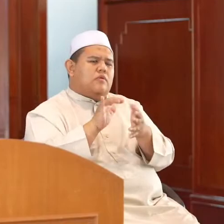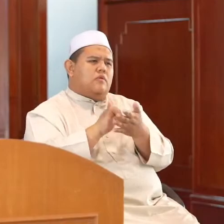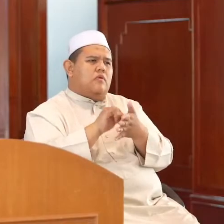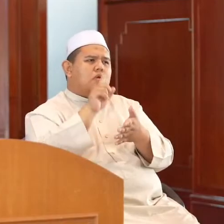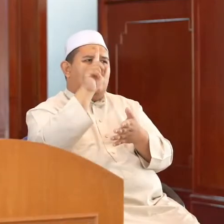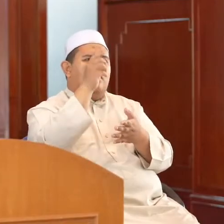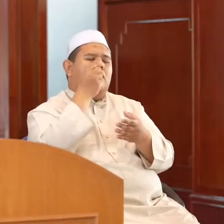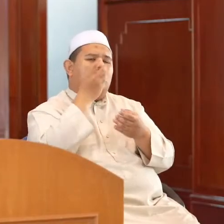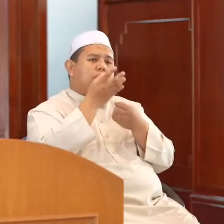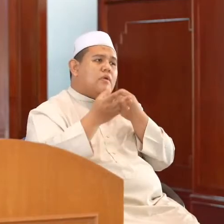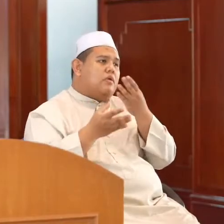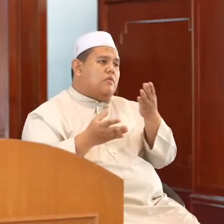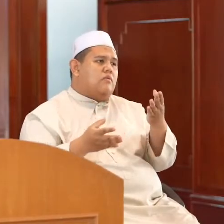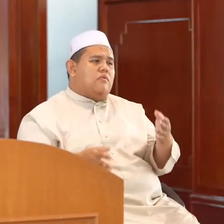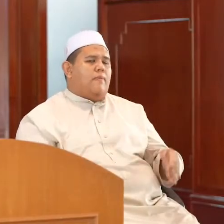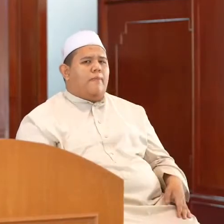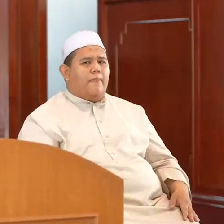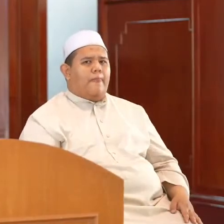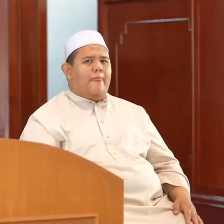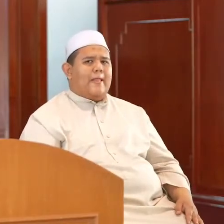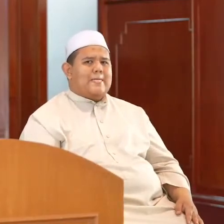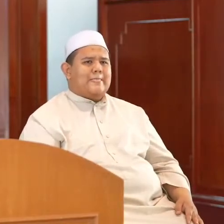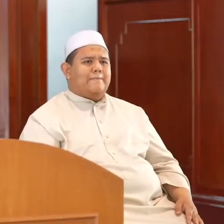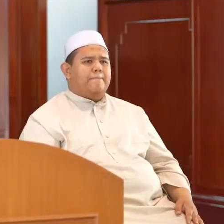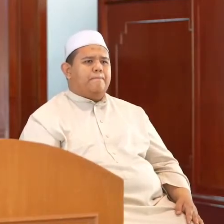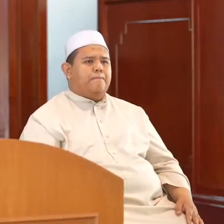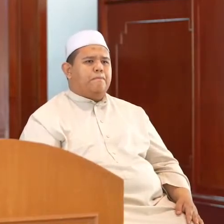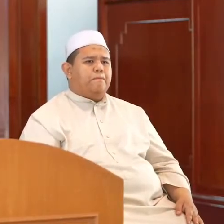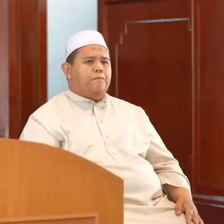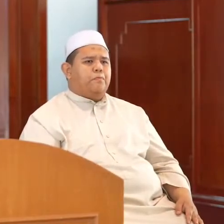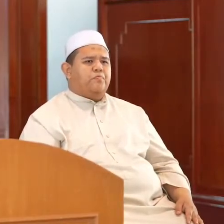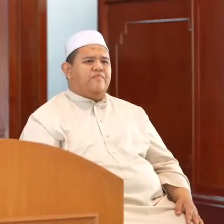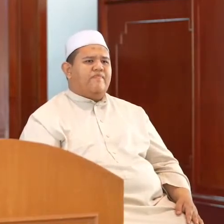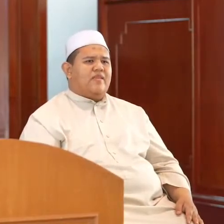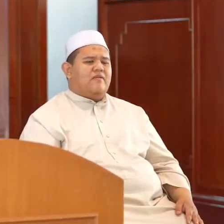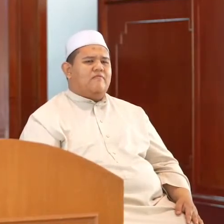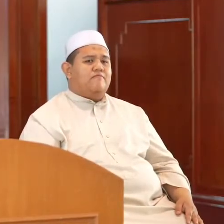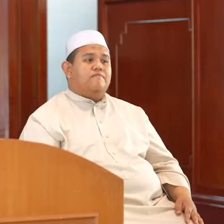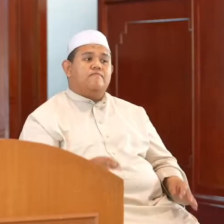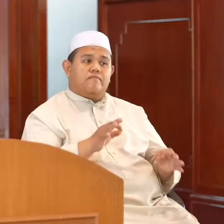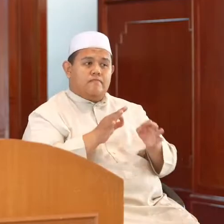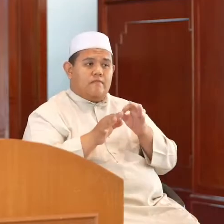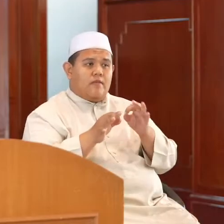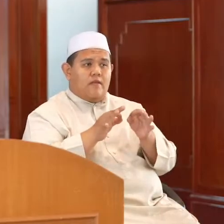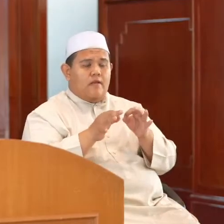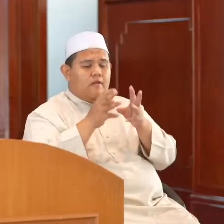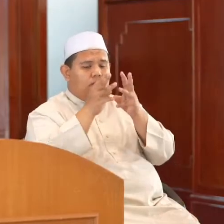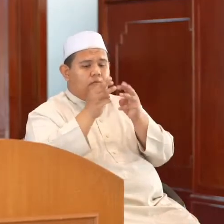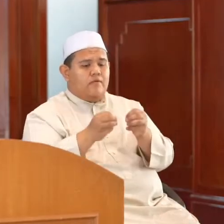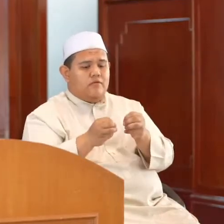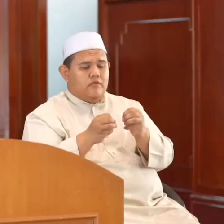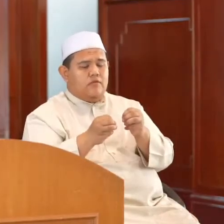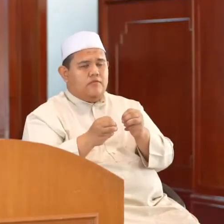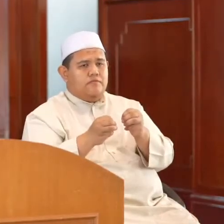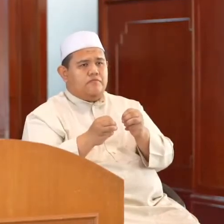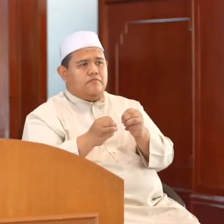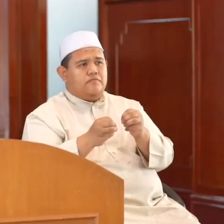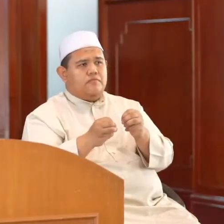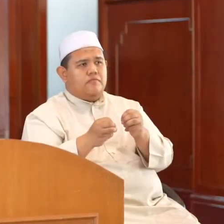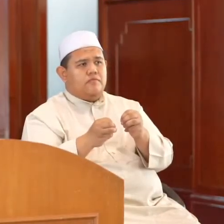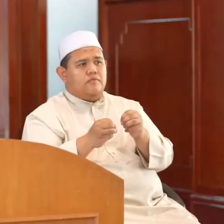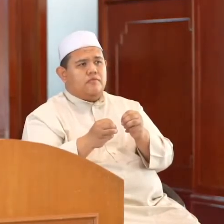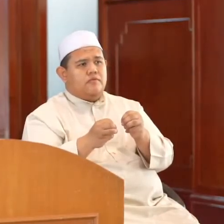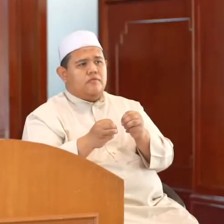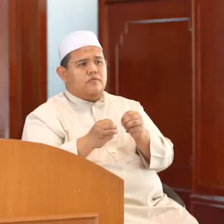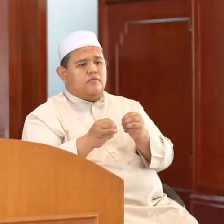li ibadihi labaghaw fil ard. Kalaulah manusia ini Allah Subhanahu taala